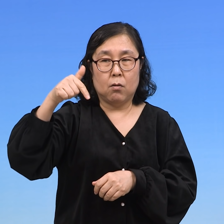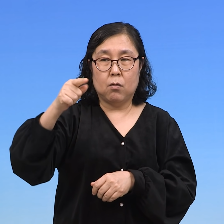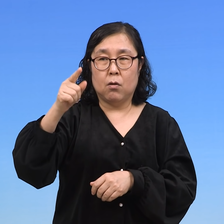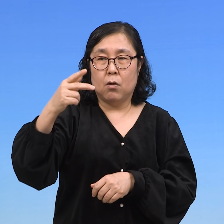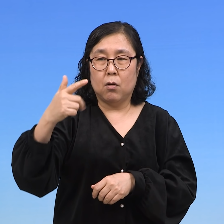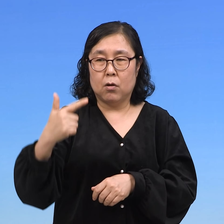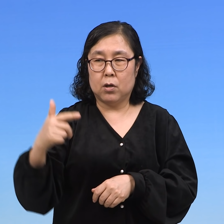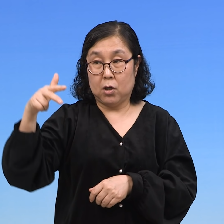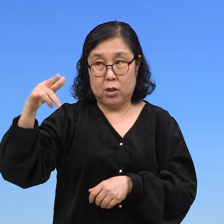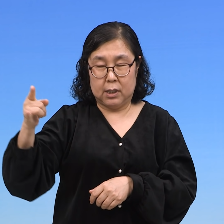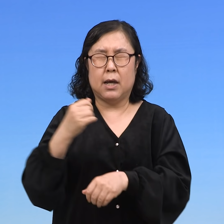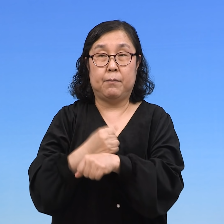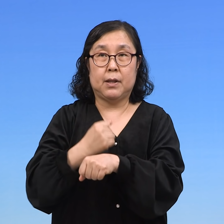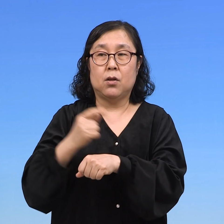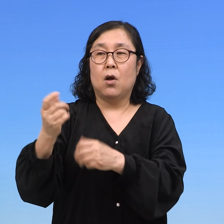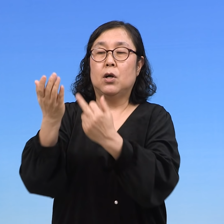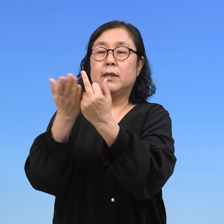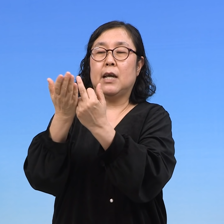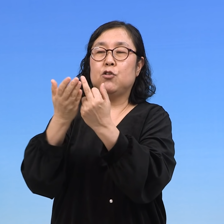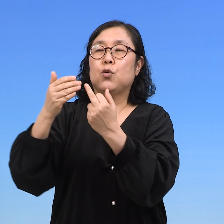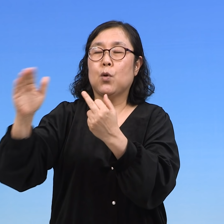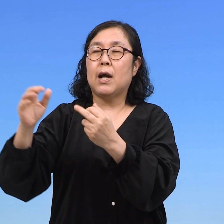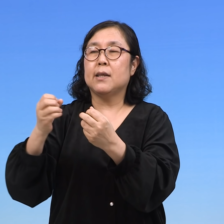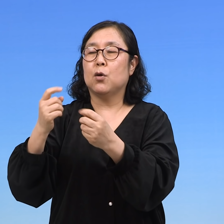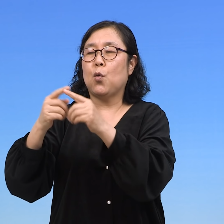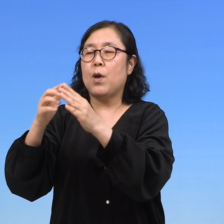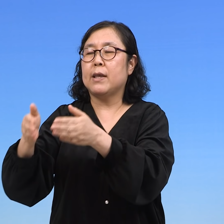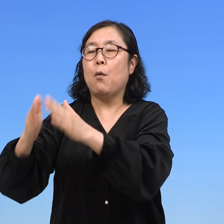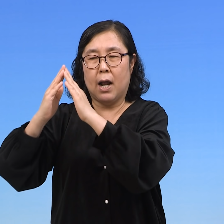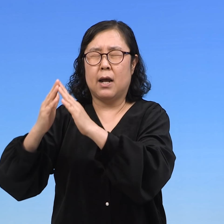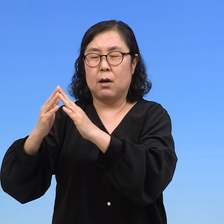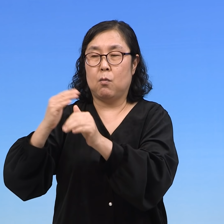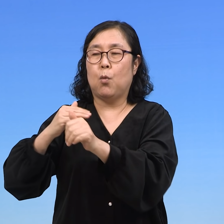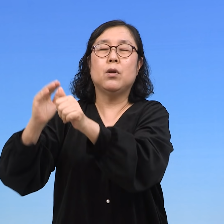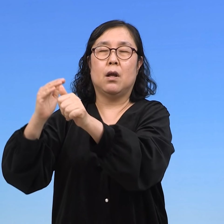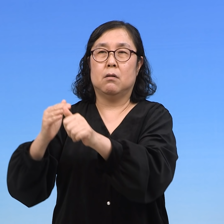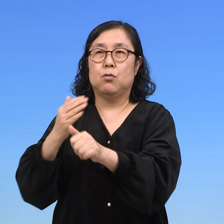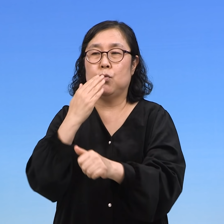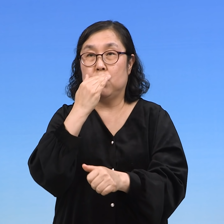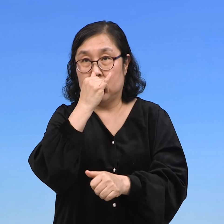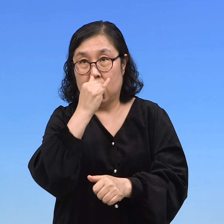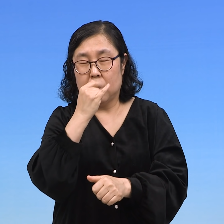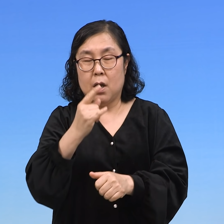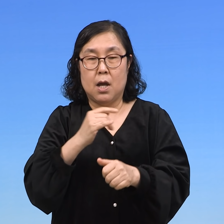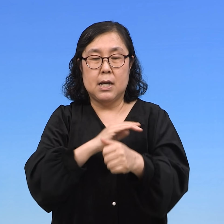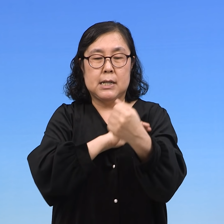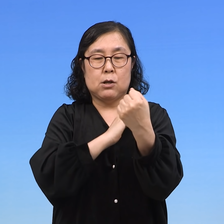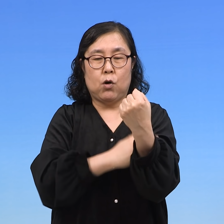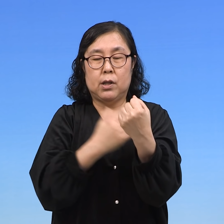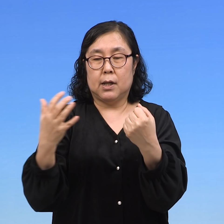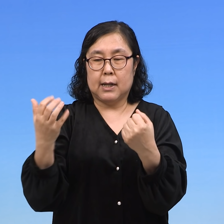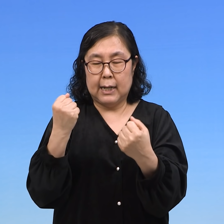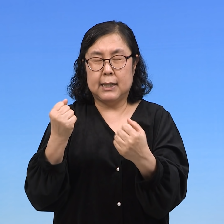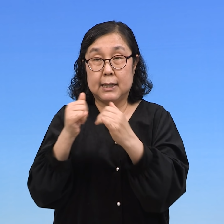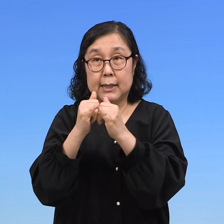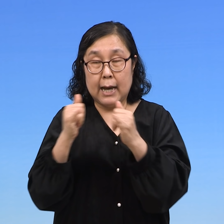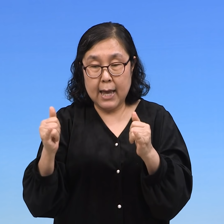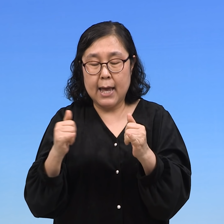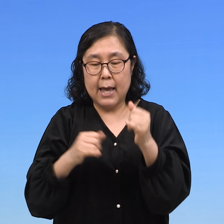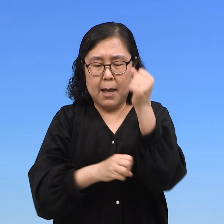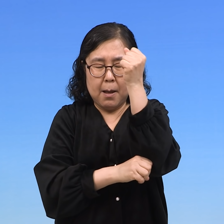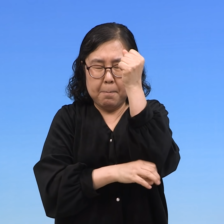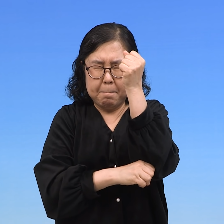너 제주도 가서 개척해라 멀리 가라 이게 기득권자의 본능일 수 있는